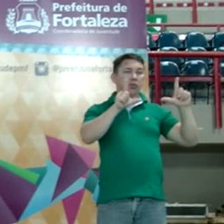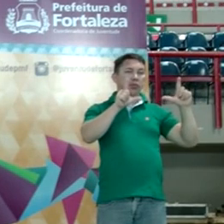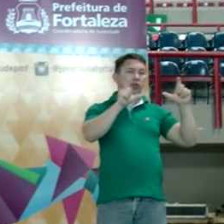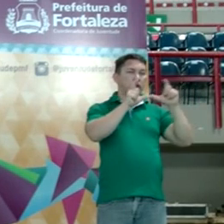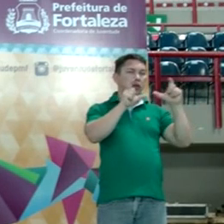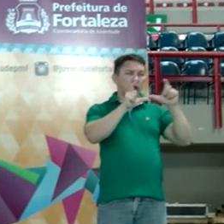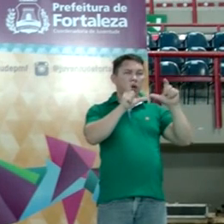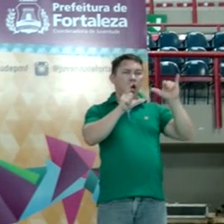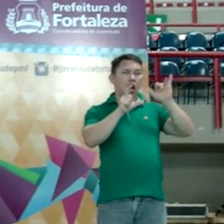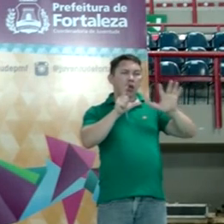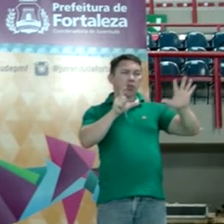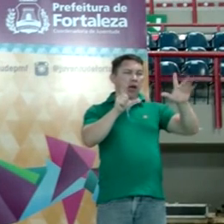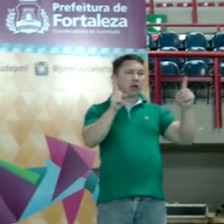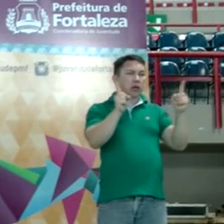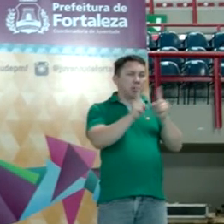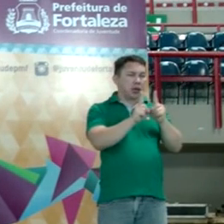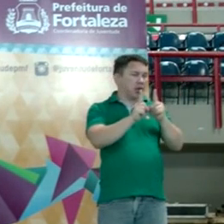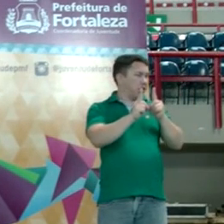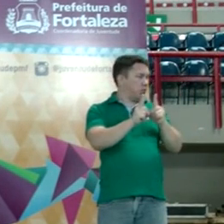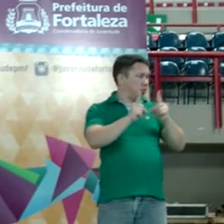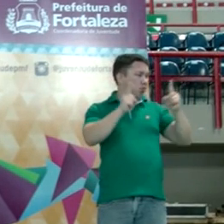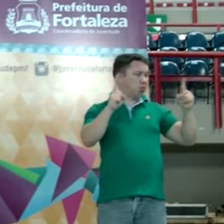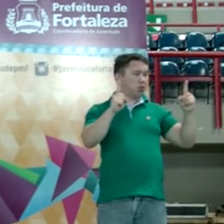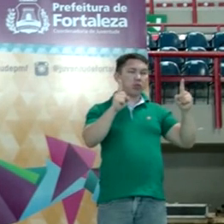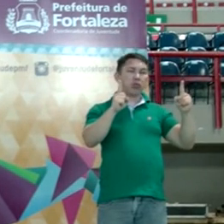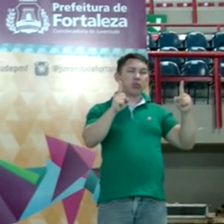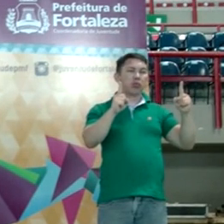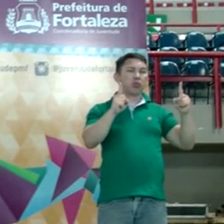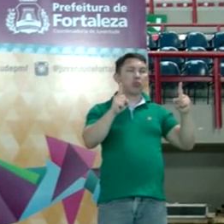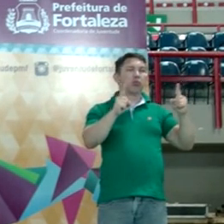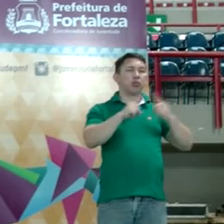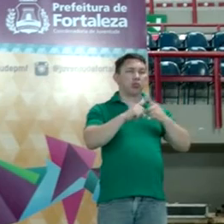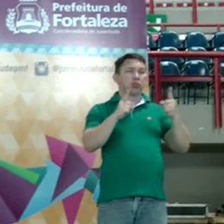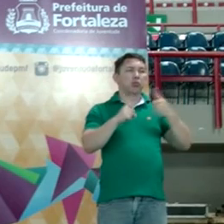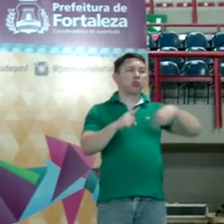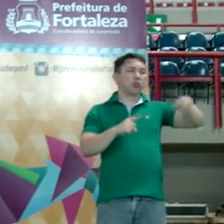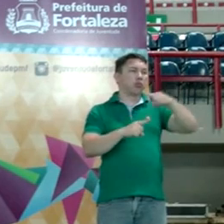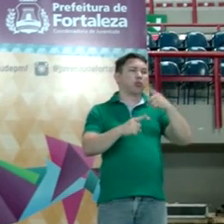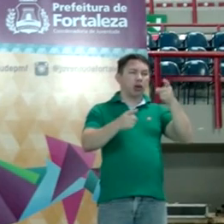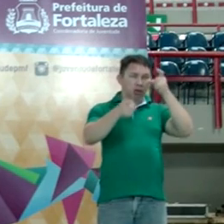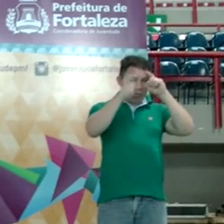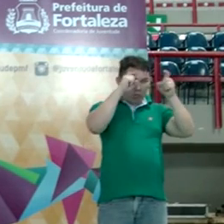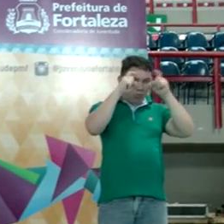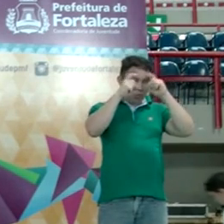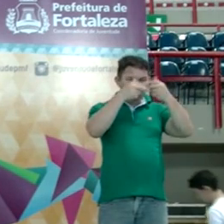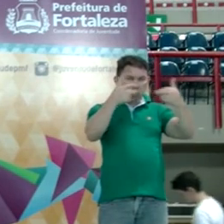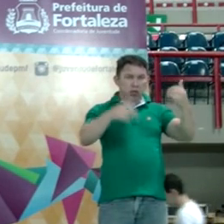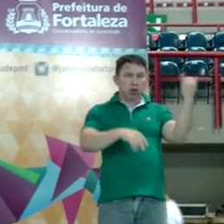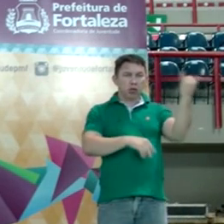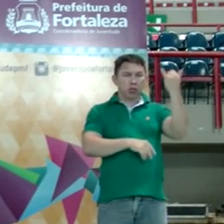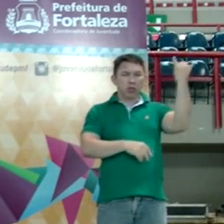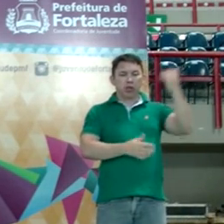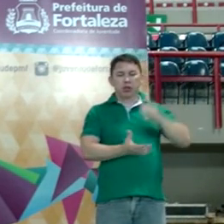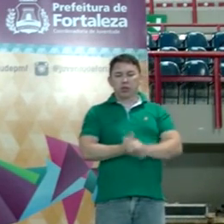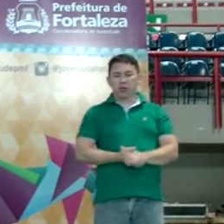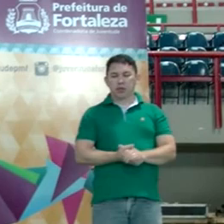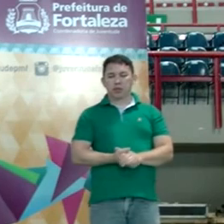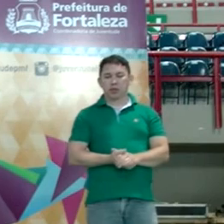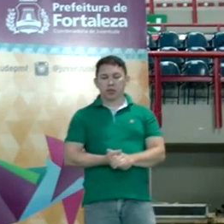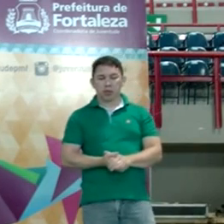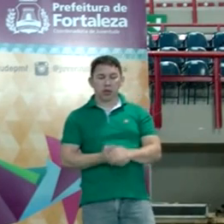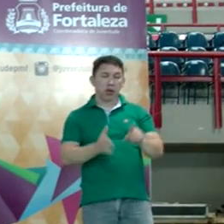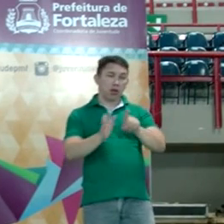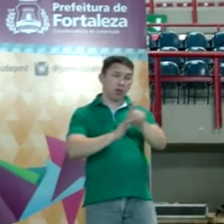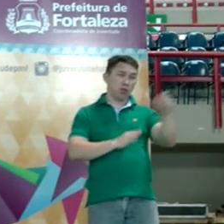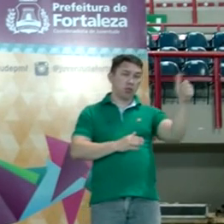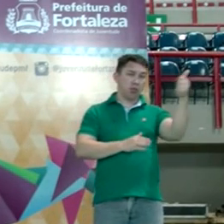na apostila que ficaram pequenas, certo? Mas o restante é a gente discutir aqui, e essa é a parte importante. A